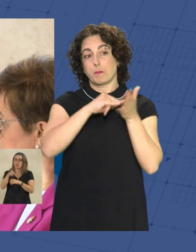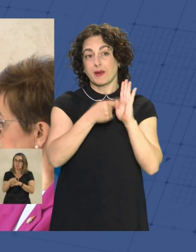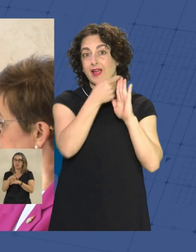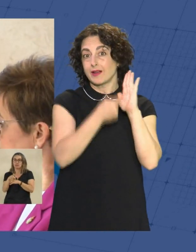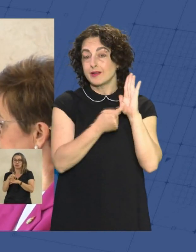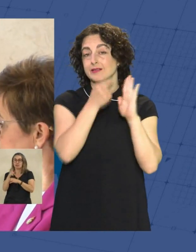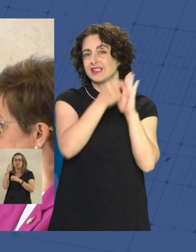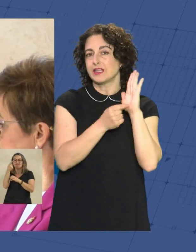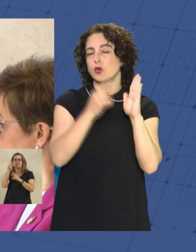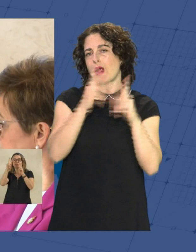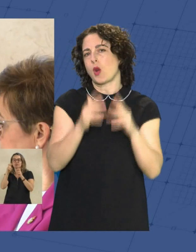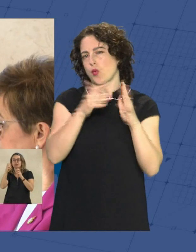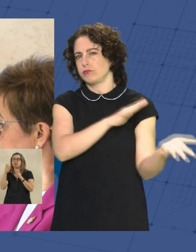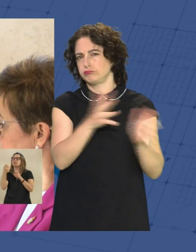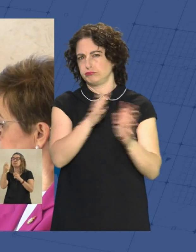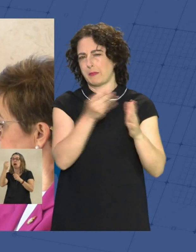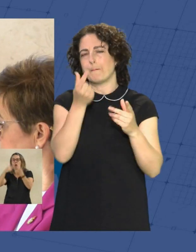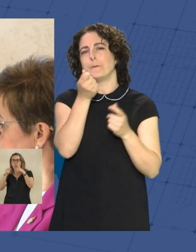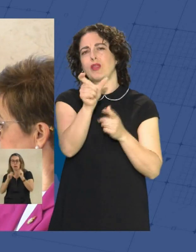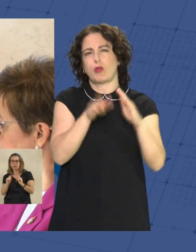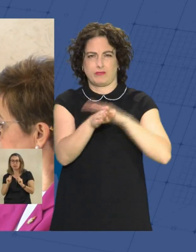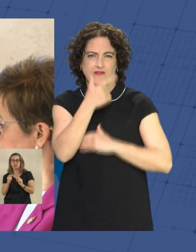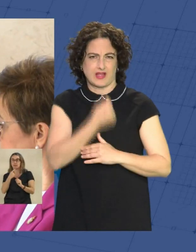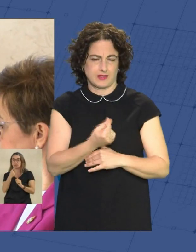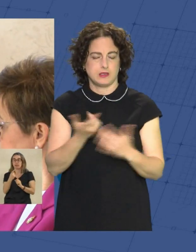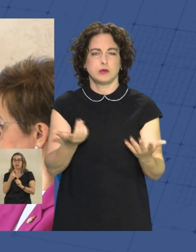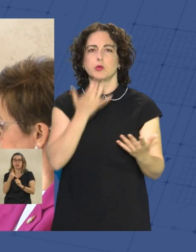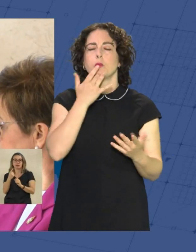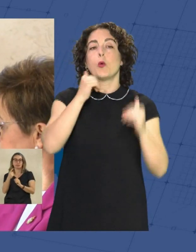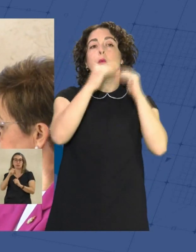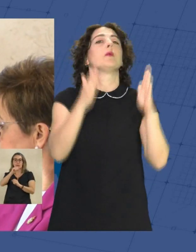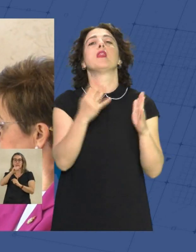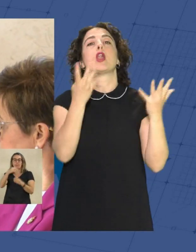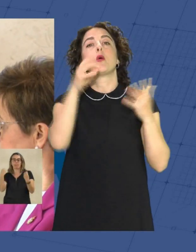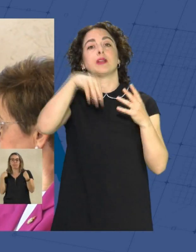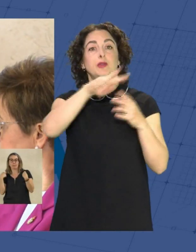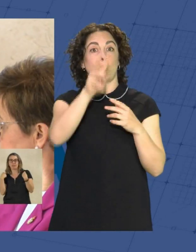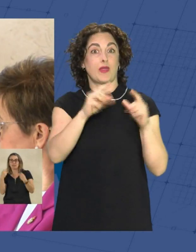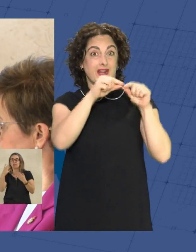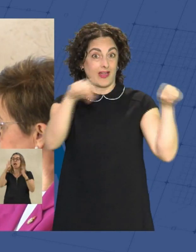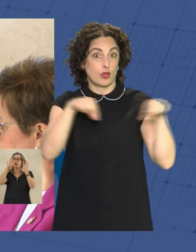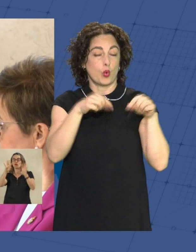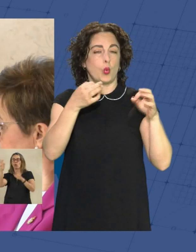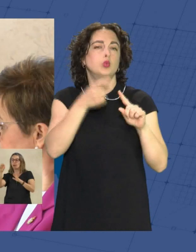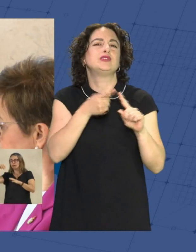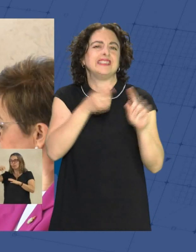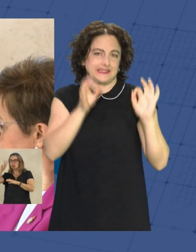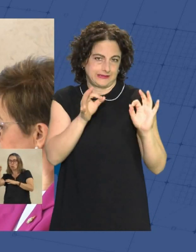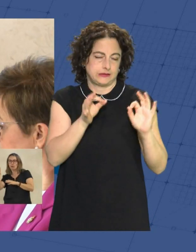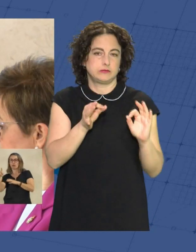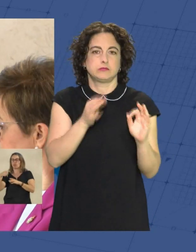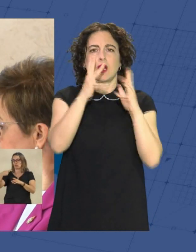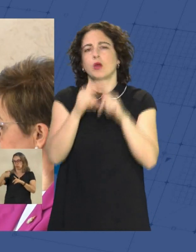criterio de cálculo de esa vivienda a precio asequible, diciendo que para viviendas de 90 metros cuadrados útiles se calcula